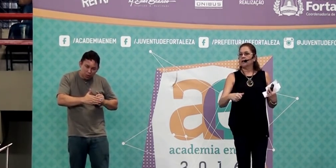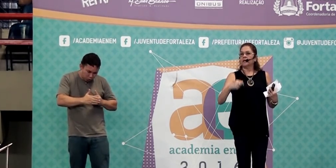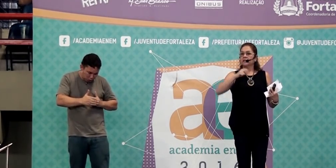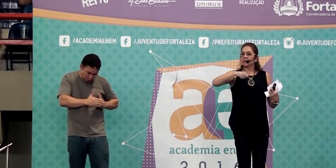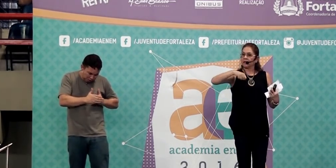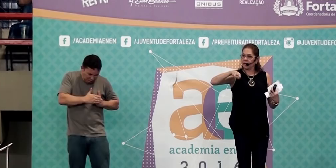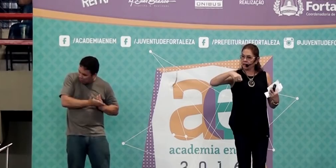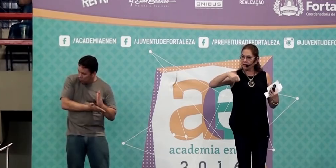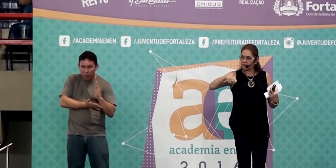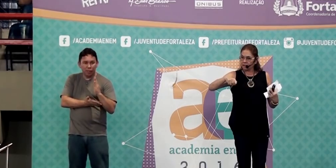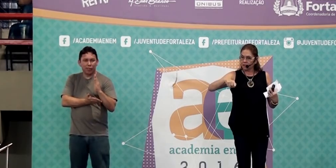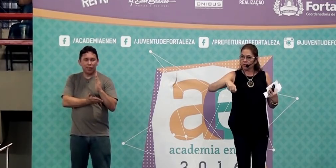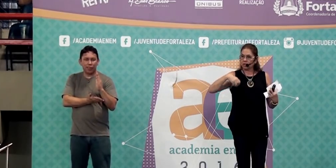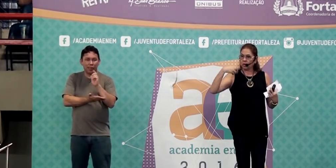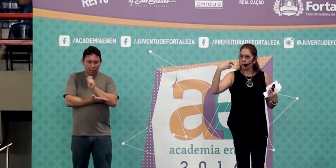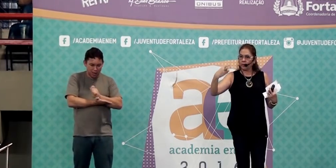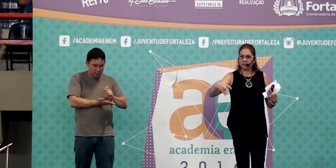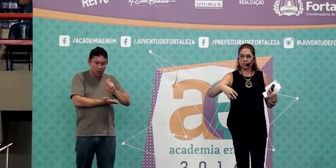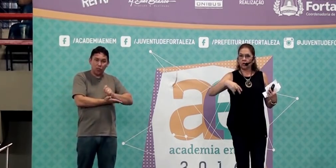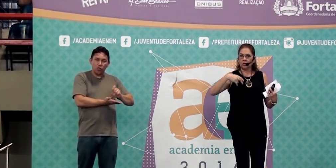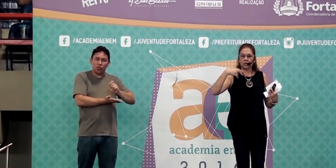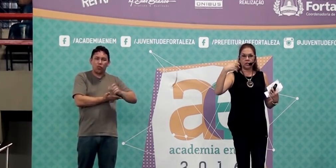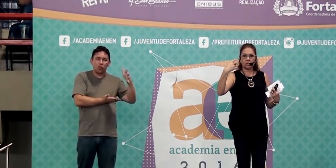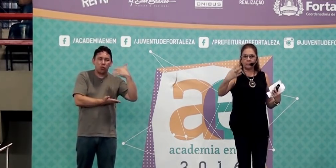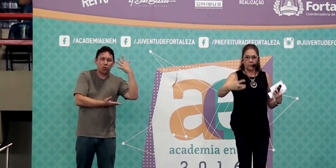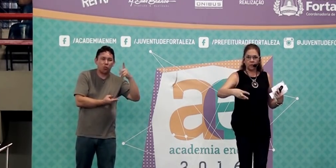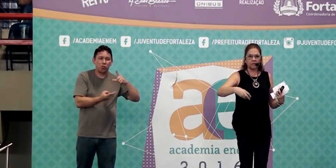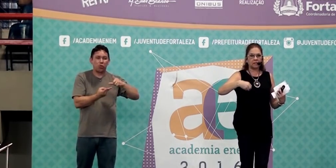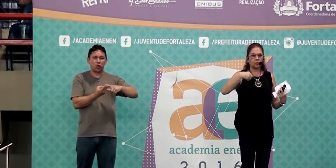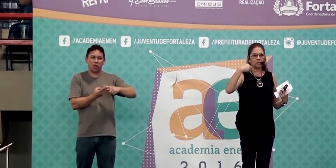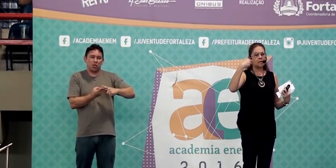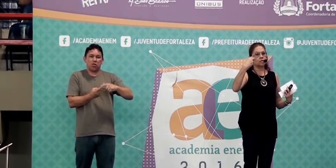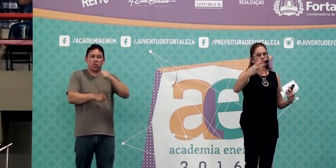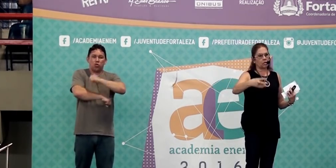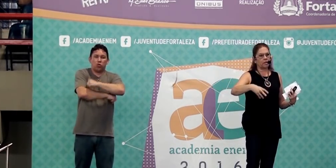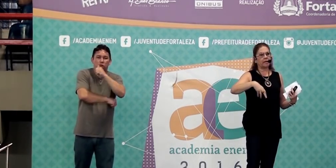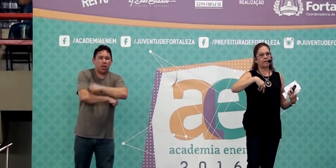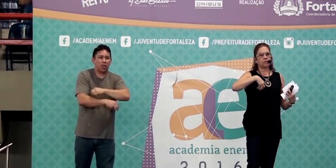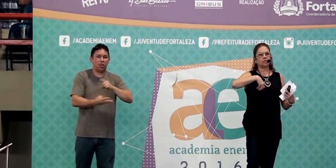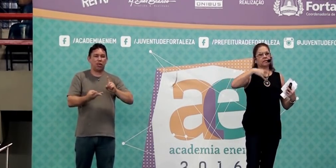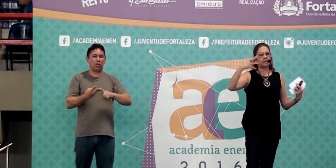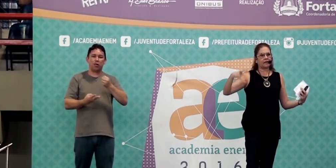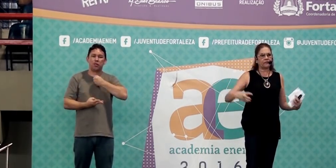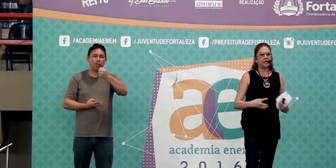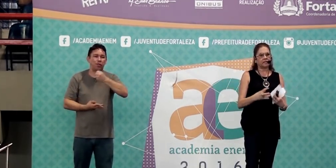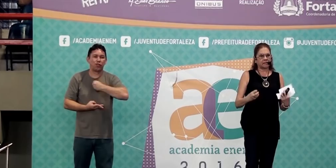lutas escritas de compositores, de músicos,